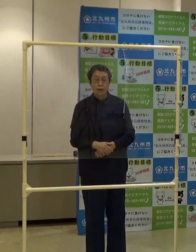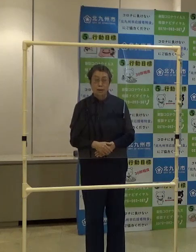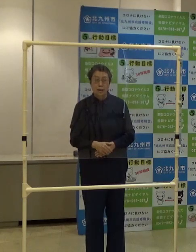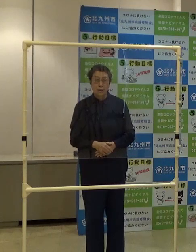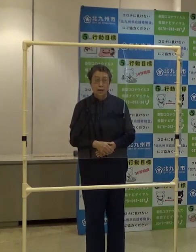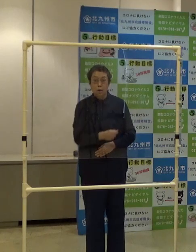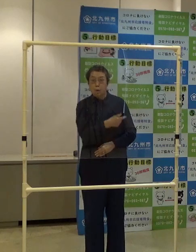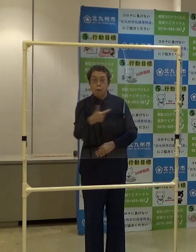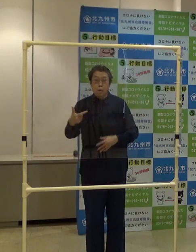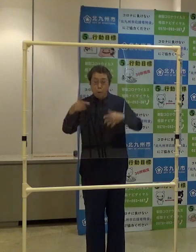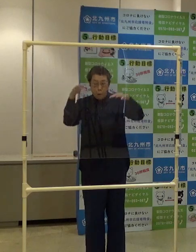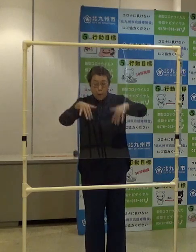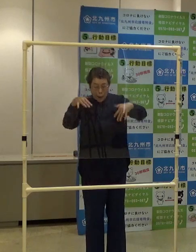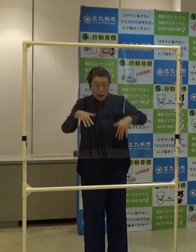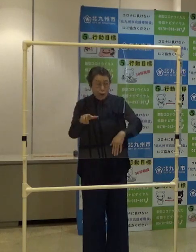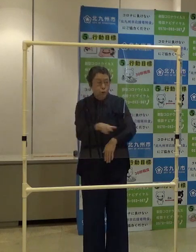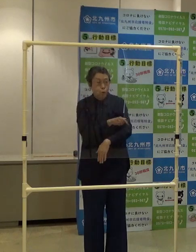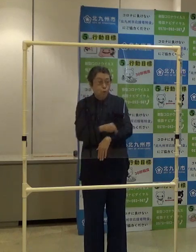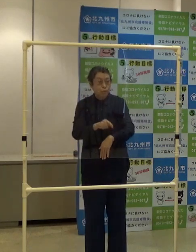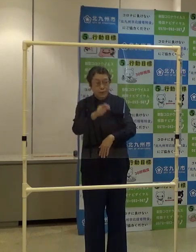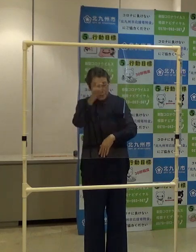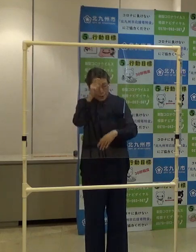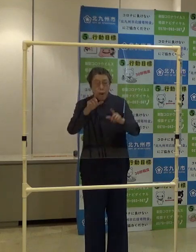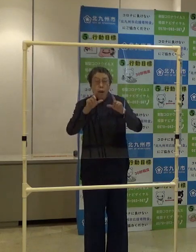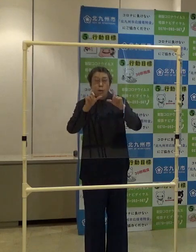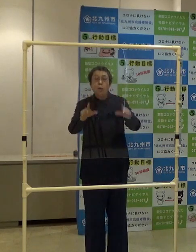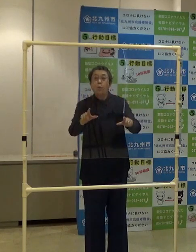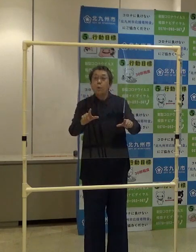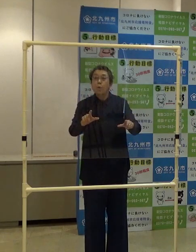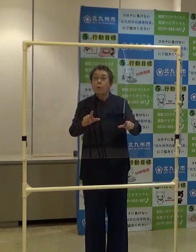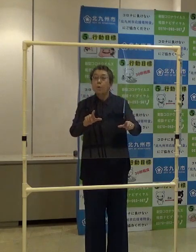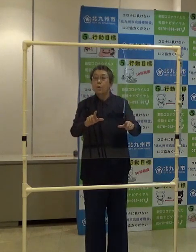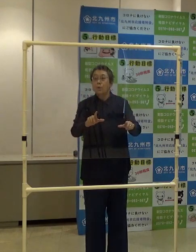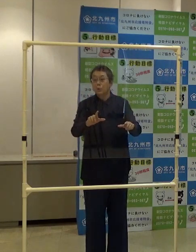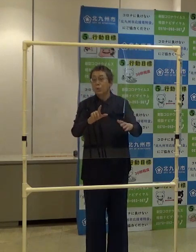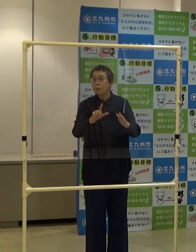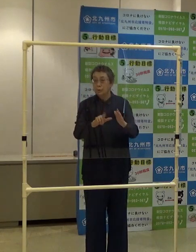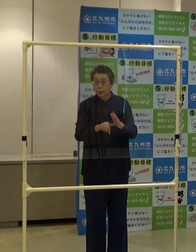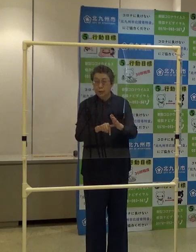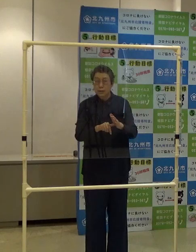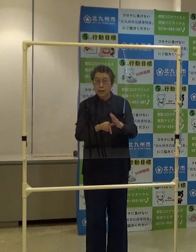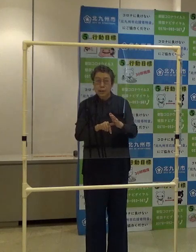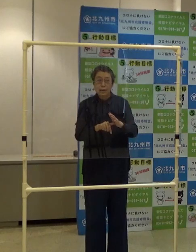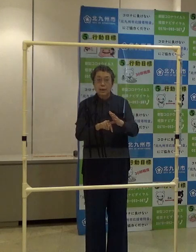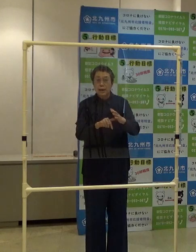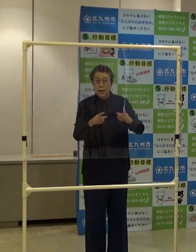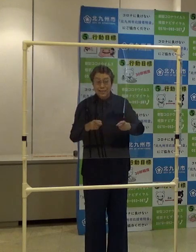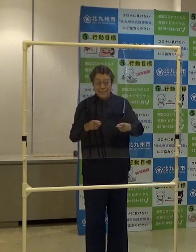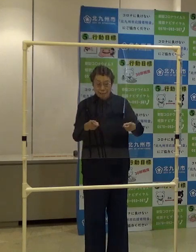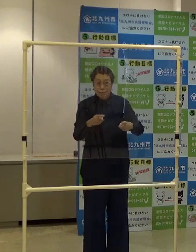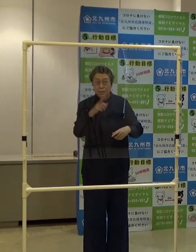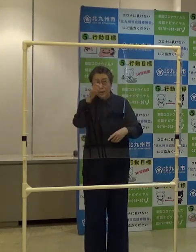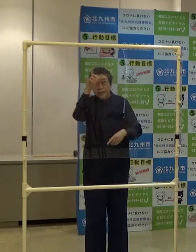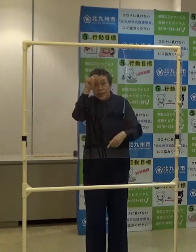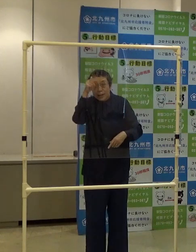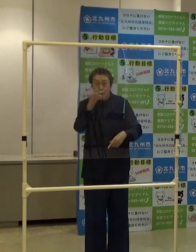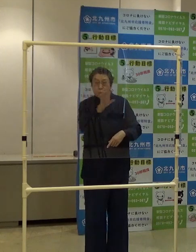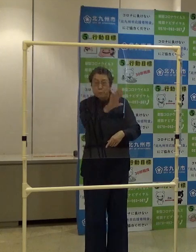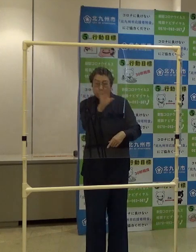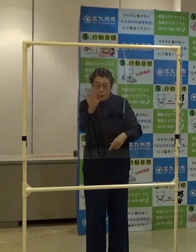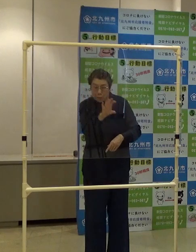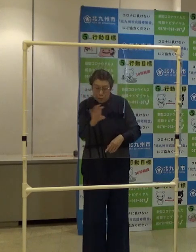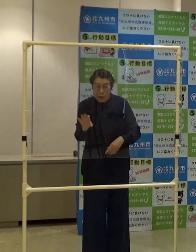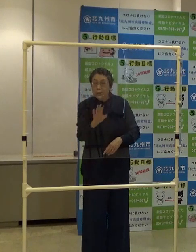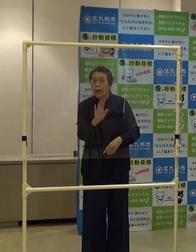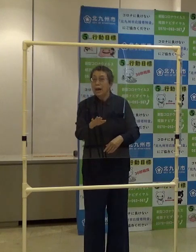大雨特別警報が出た場合に、イエローゾーンにまで、避難情報を出すということを改めまして、